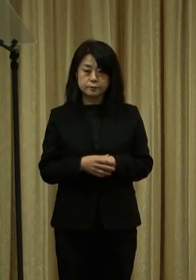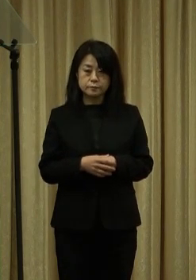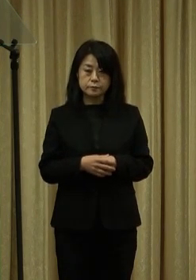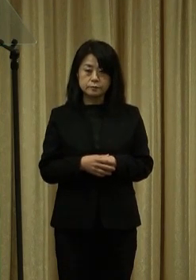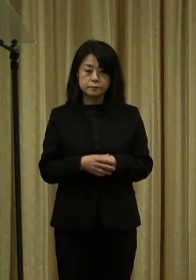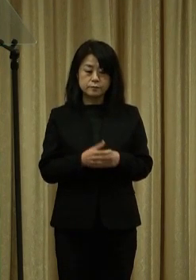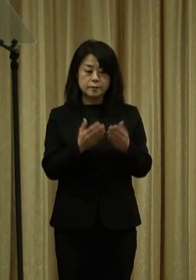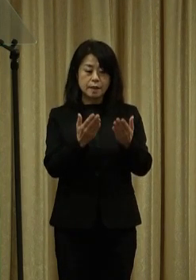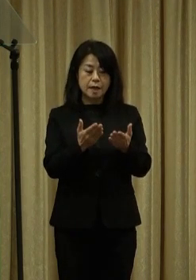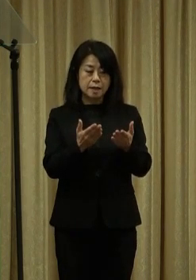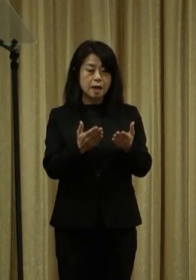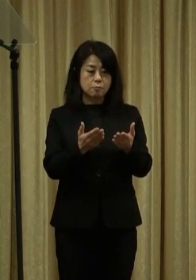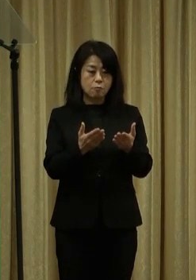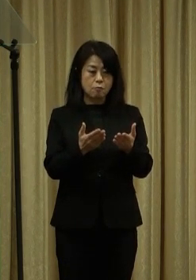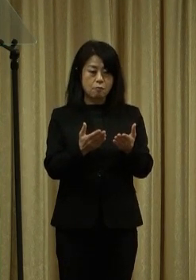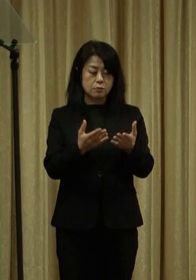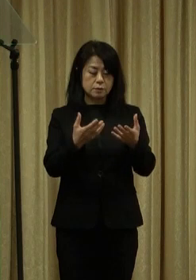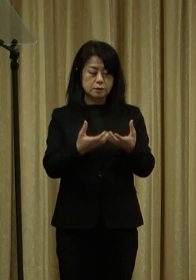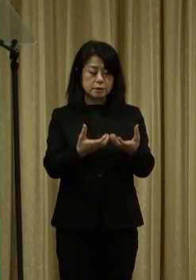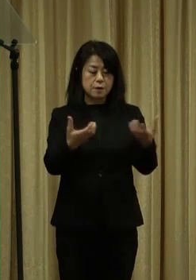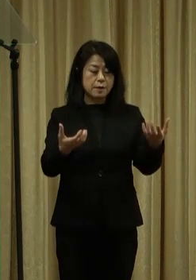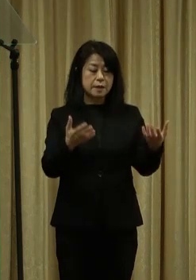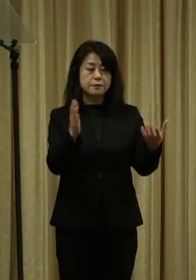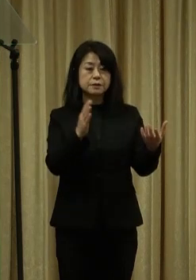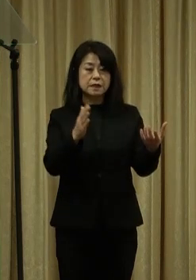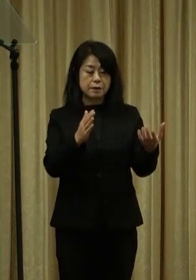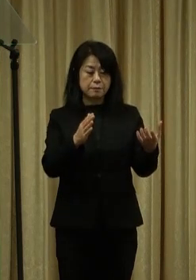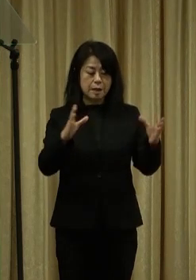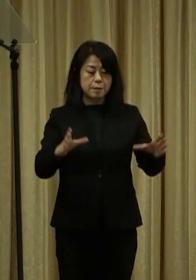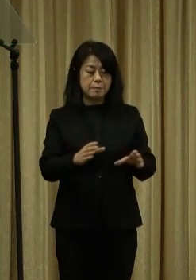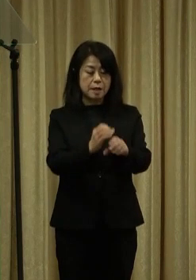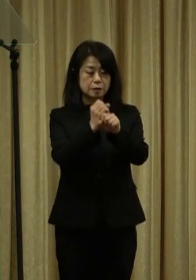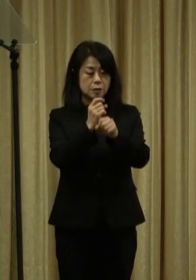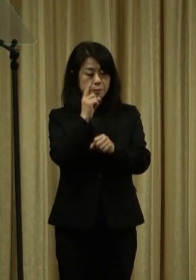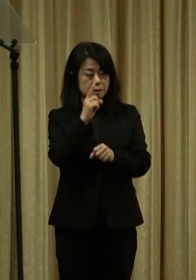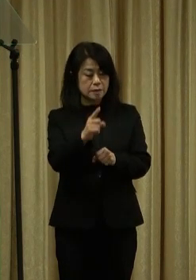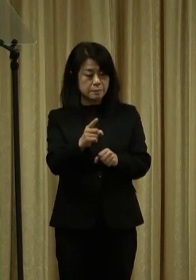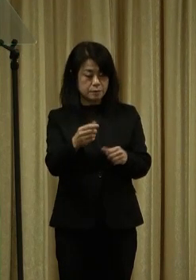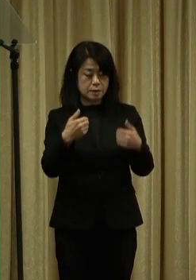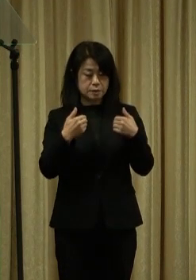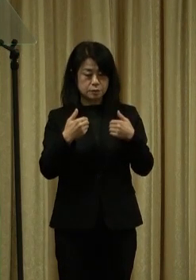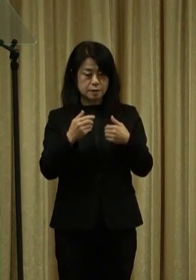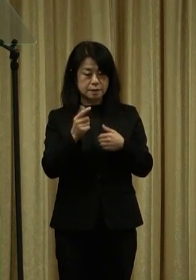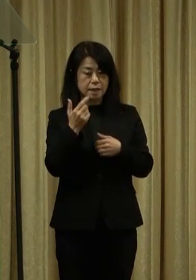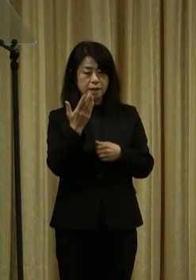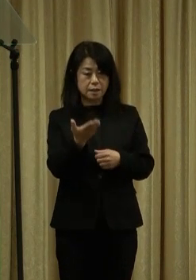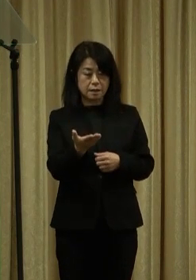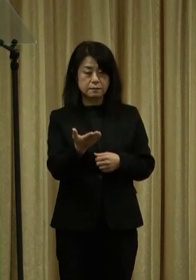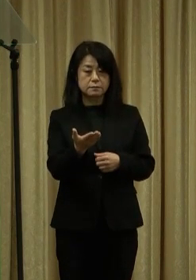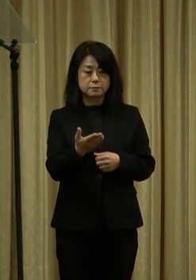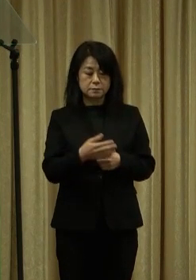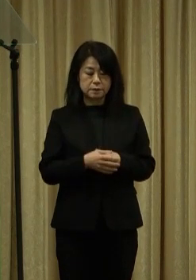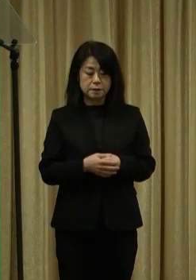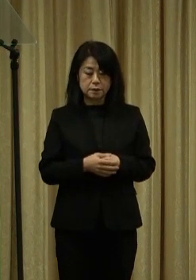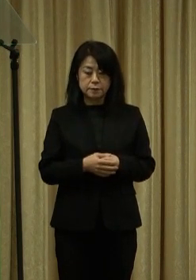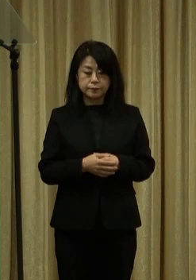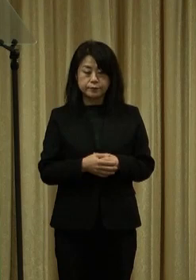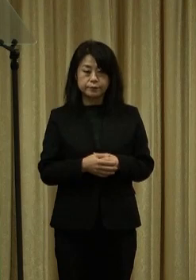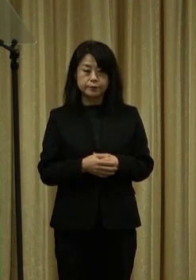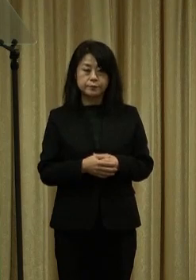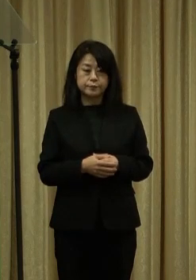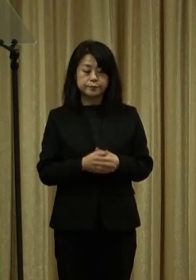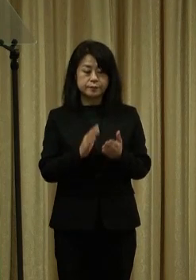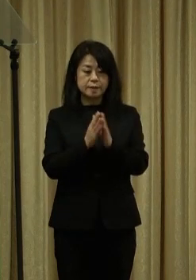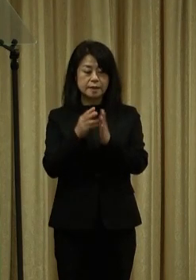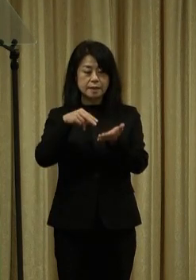学校別に分けるのではなくて一貫して見る必要があるんじゃないかという問題意識であります。ですから